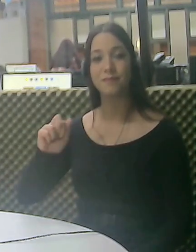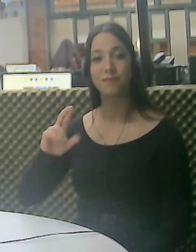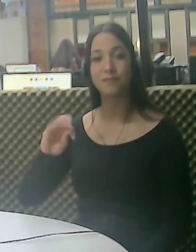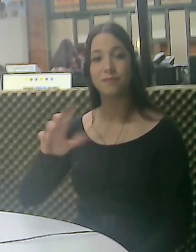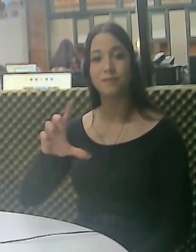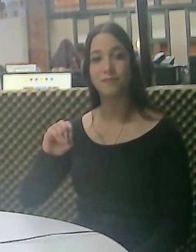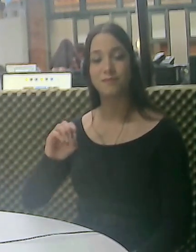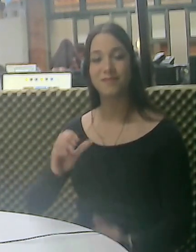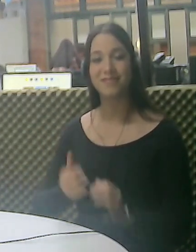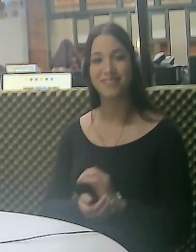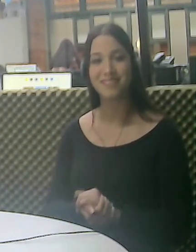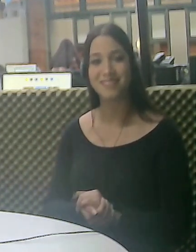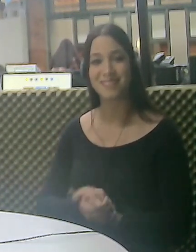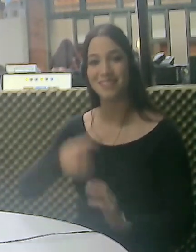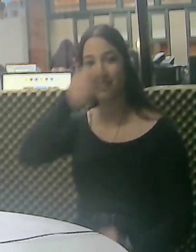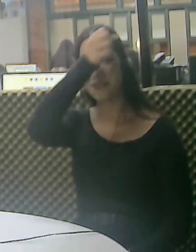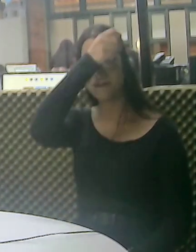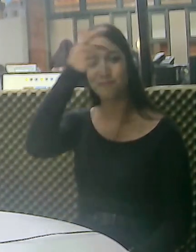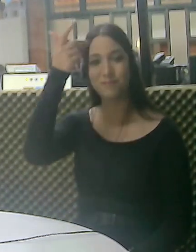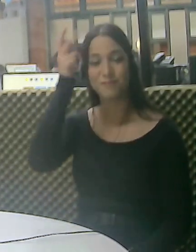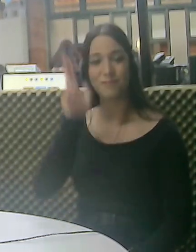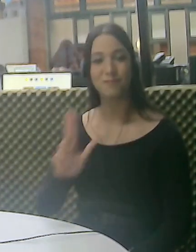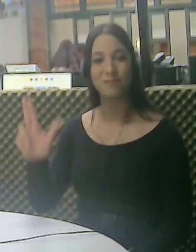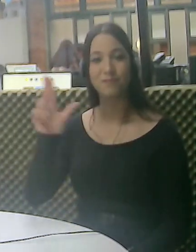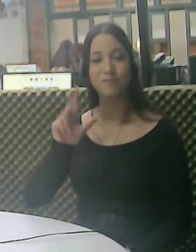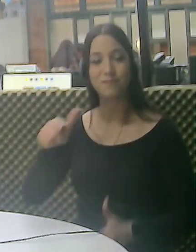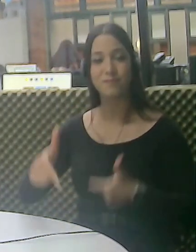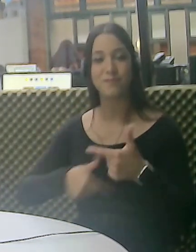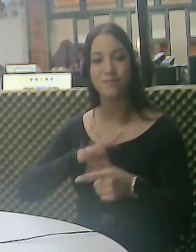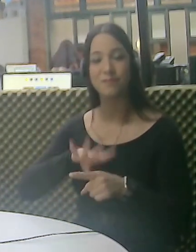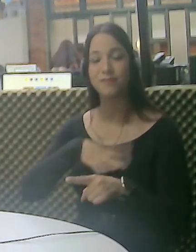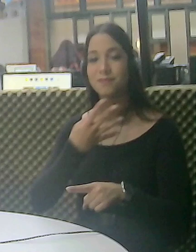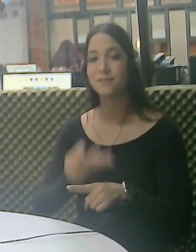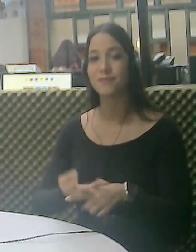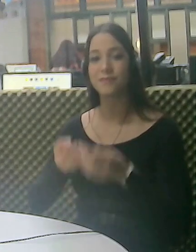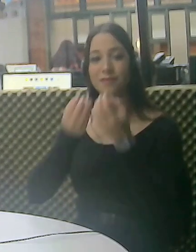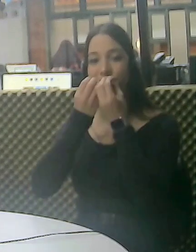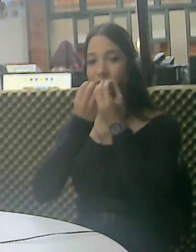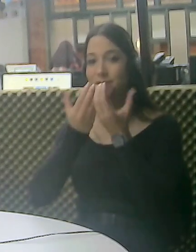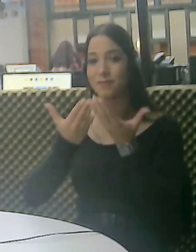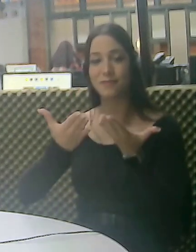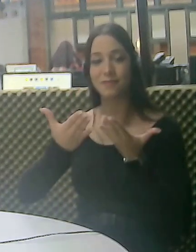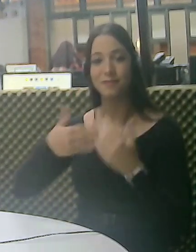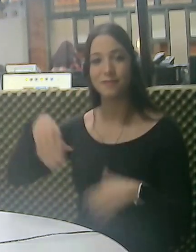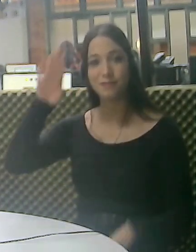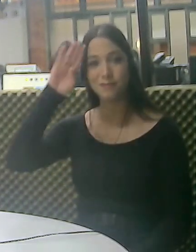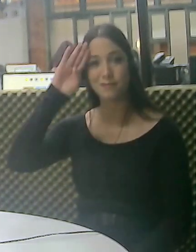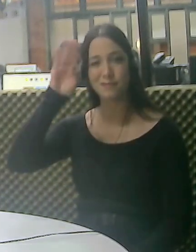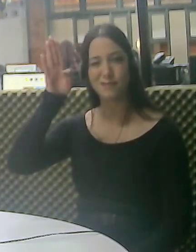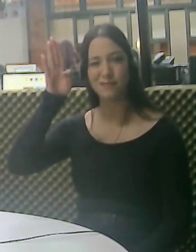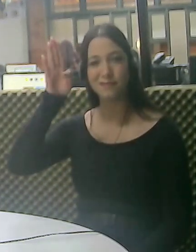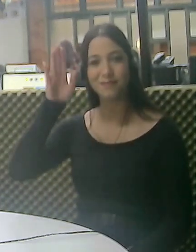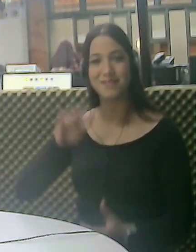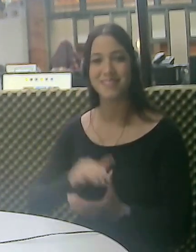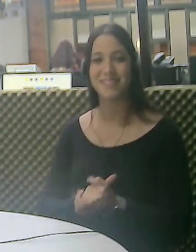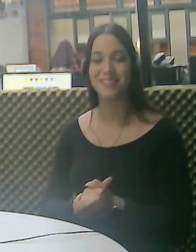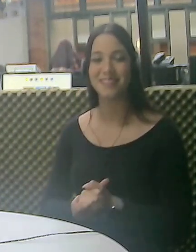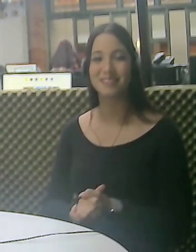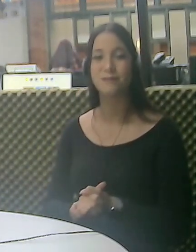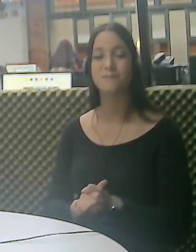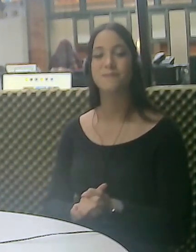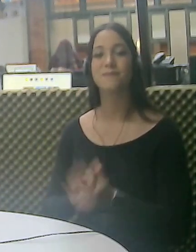Comunicação, Marco Túlio de Castro Kalimann. Prefeitura de Uberlândia. Fazer mais, fazer bem. Até a